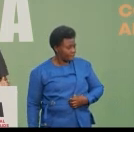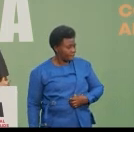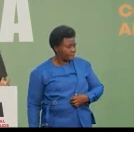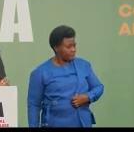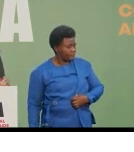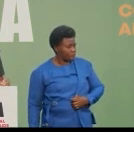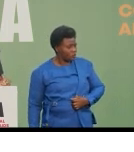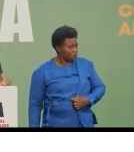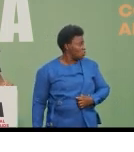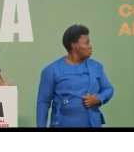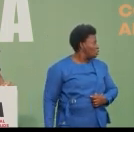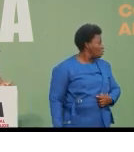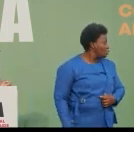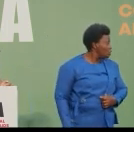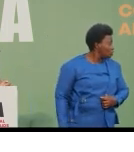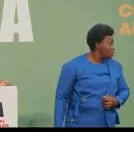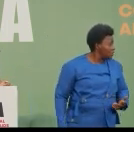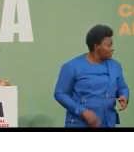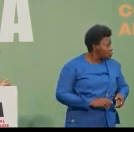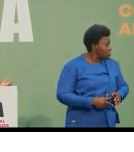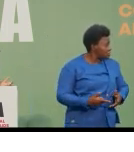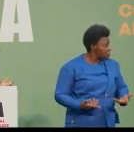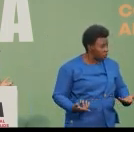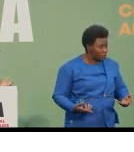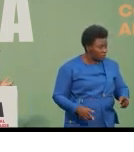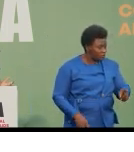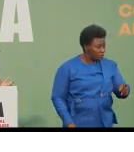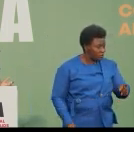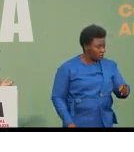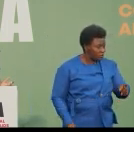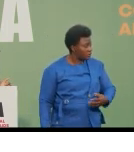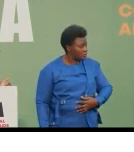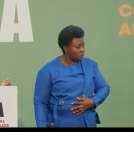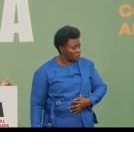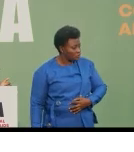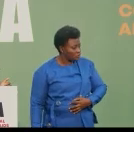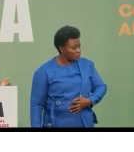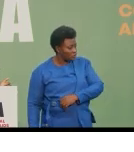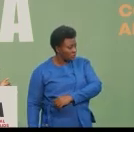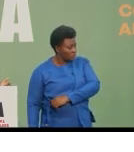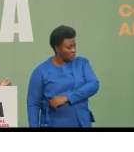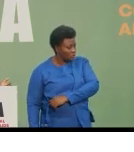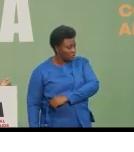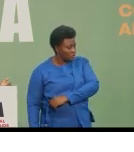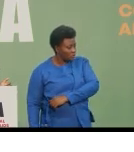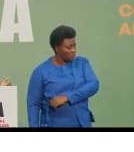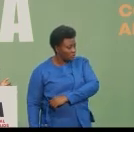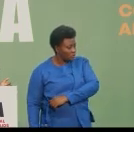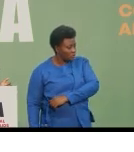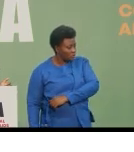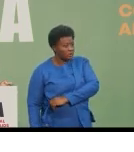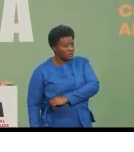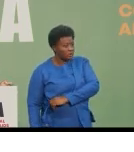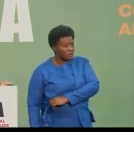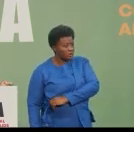sida. Et ce chiffre m'a interpellée en ce sens qu'en 2022, à AFRO,